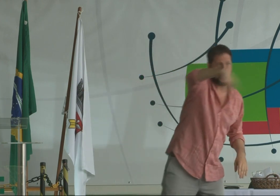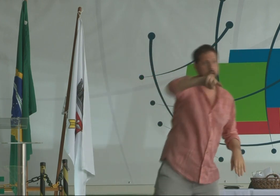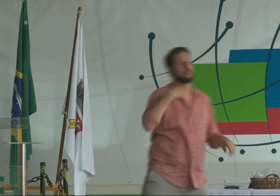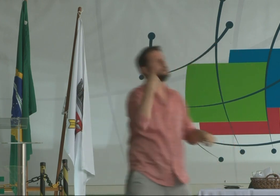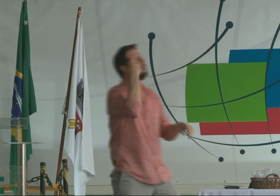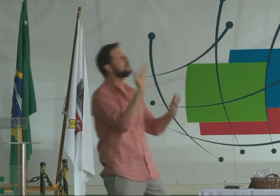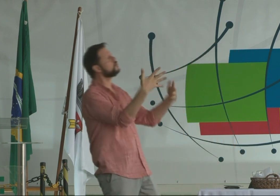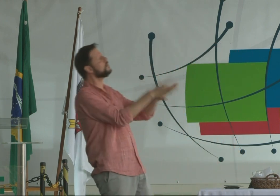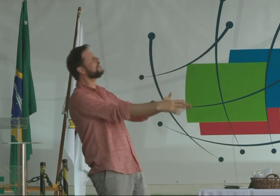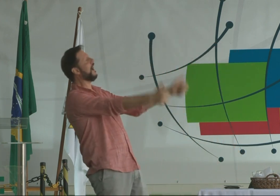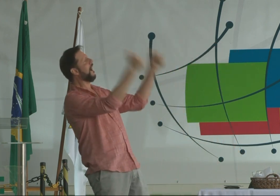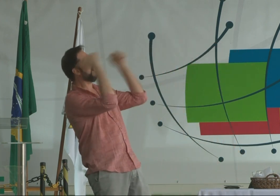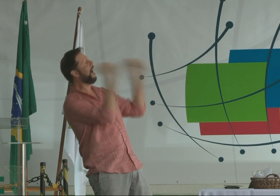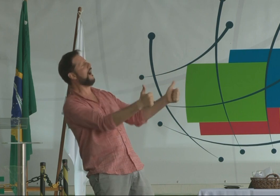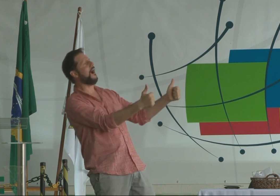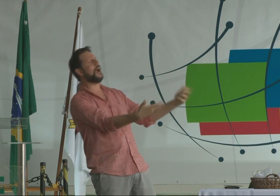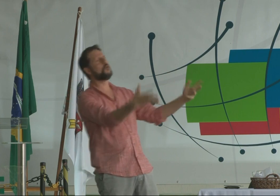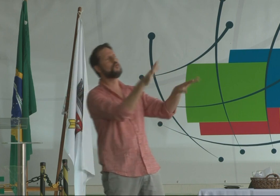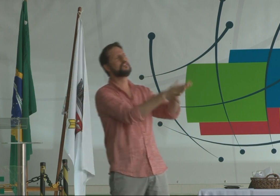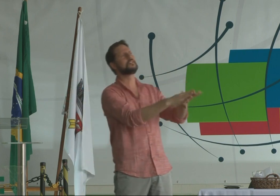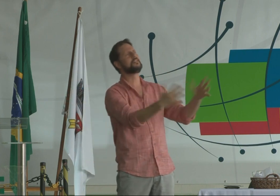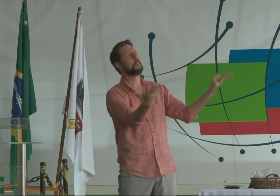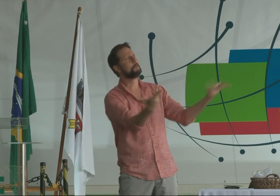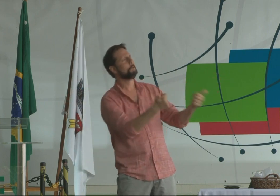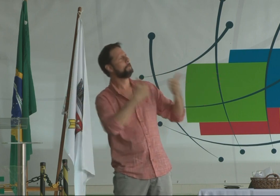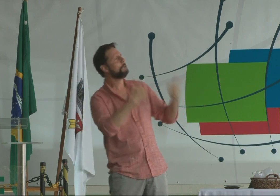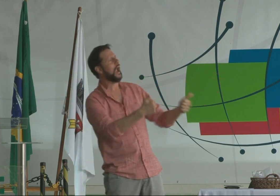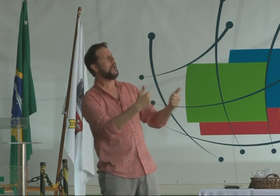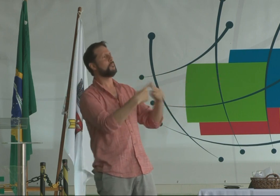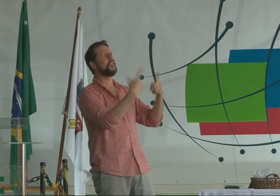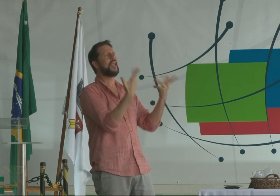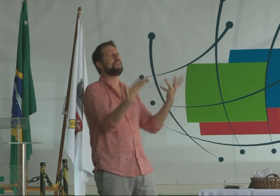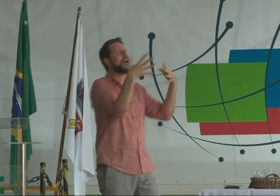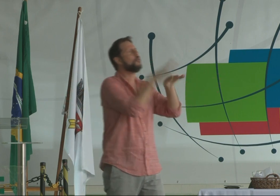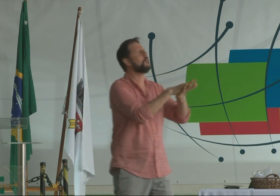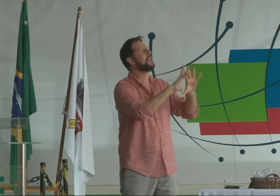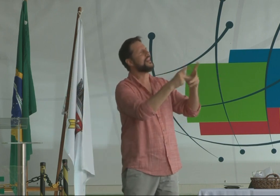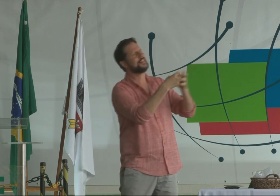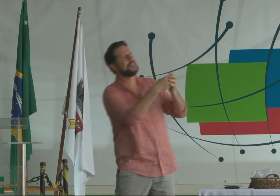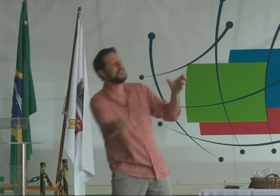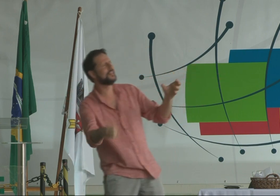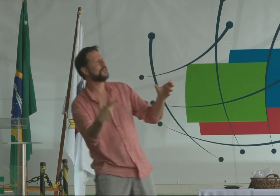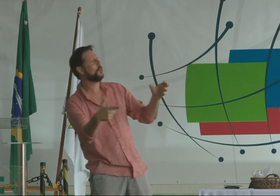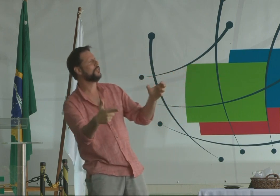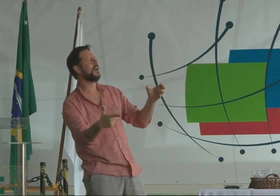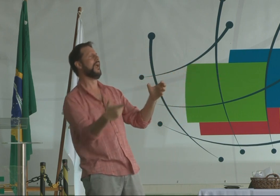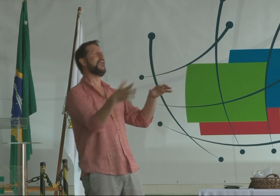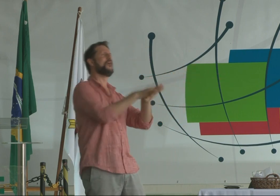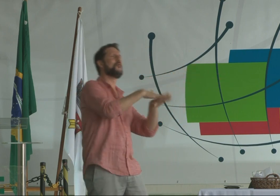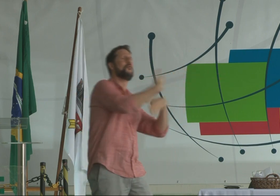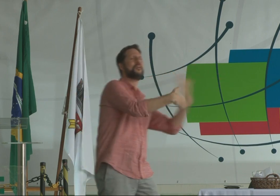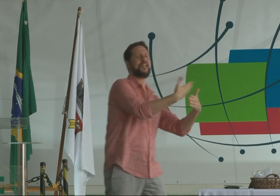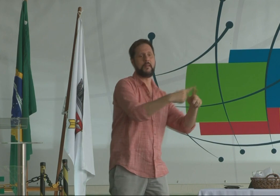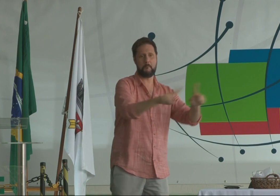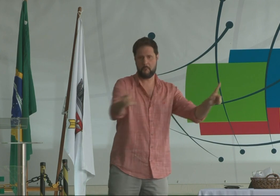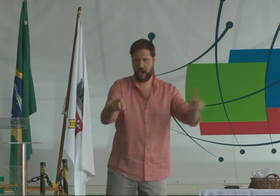vocês, a gente pensa, ah, inclusão, ok, é uma coisa maravilhosa, realmente é incluir, não existe segregação,